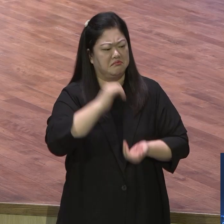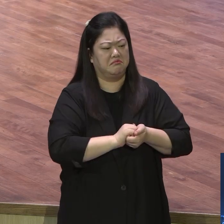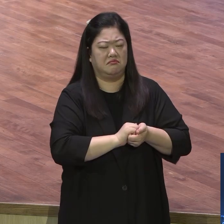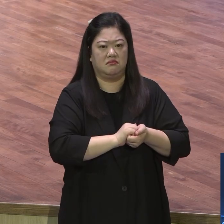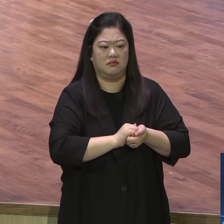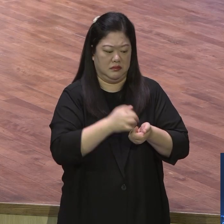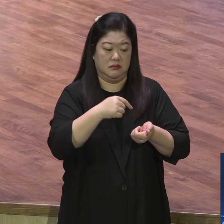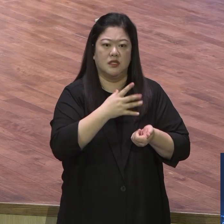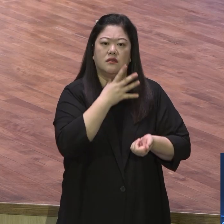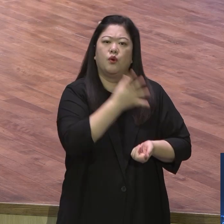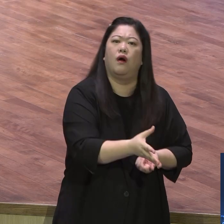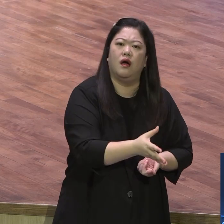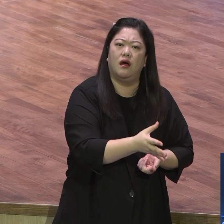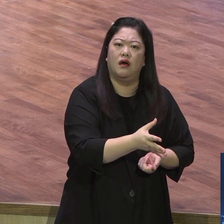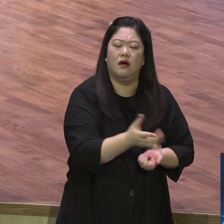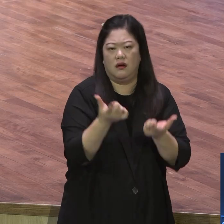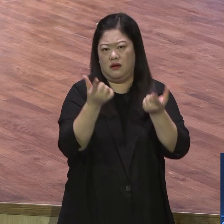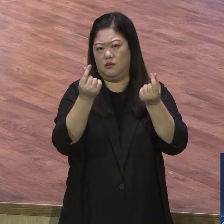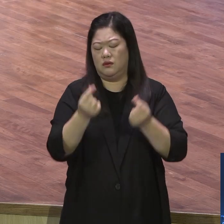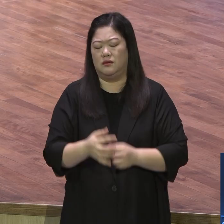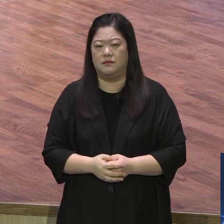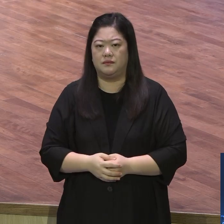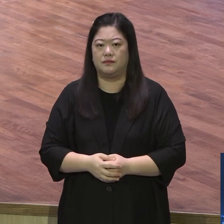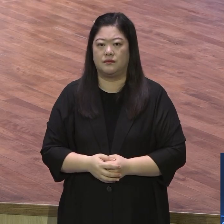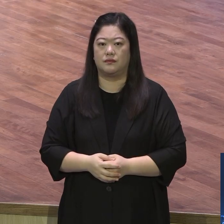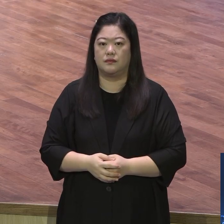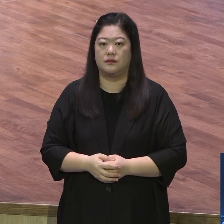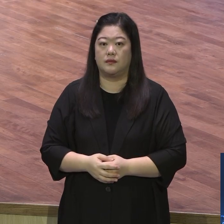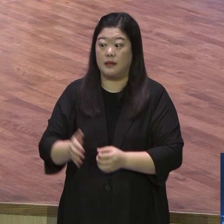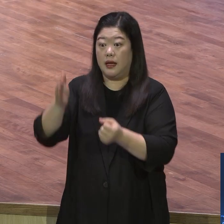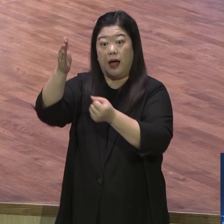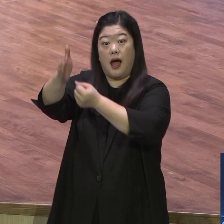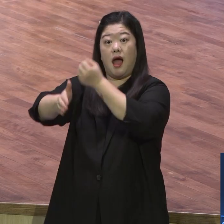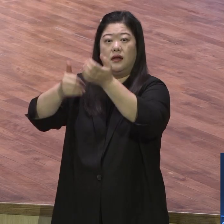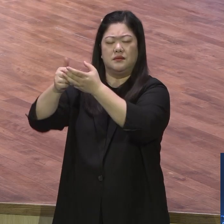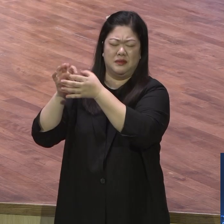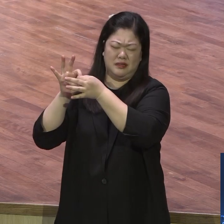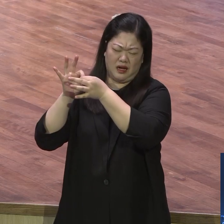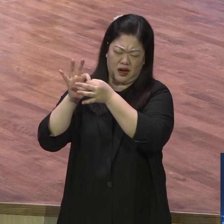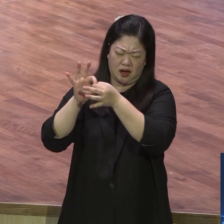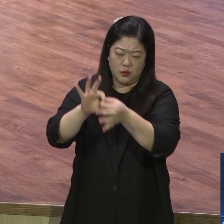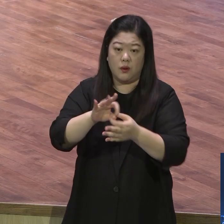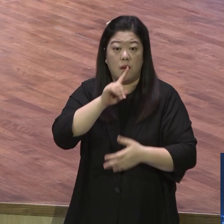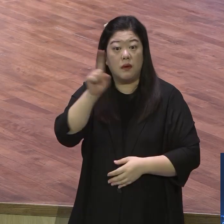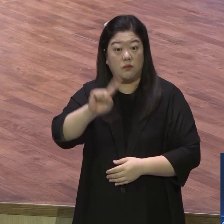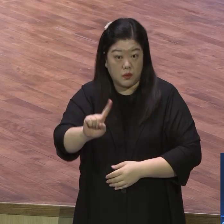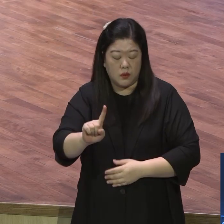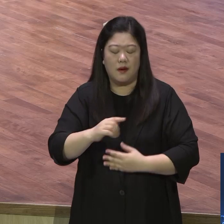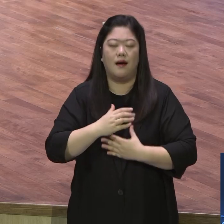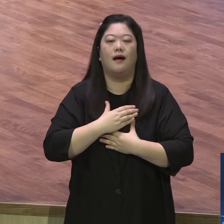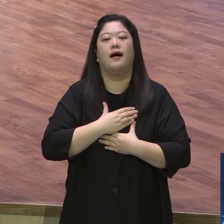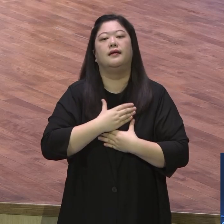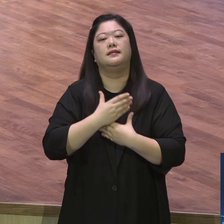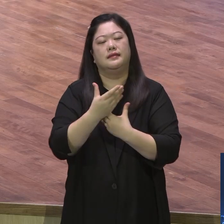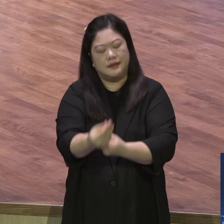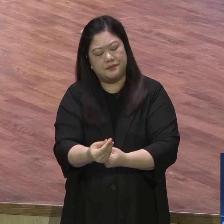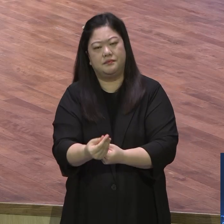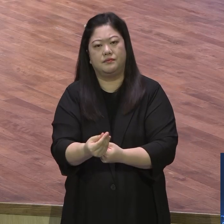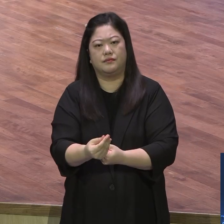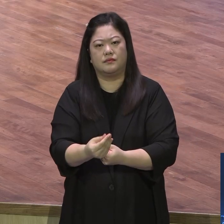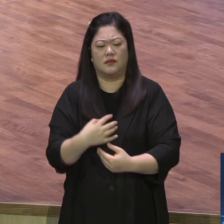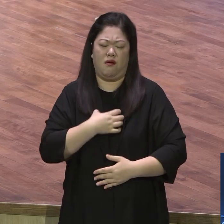말에 속아서 그렇습니다 하나님은 우리에게 지금 뭐라고 말씀합니까? 안심하라 그렇게 말씀하고